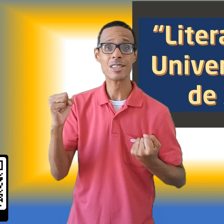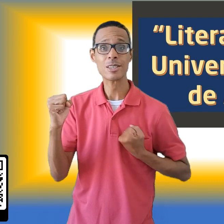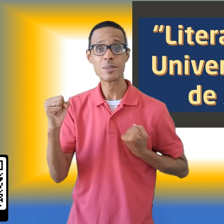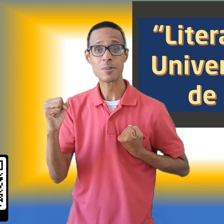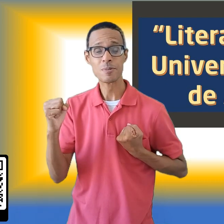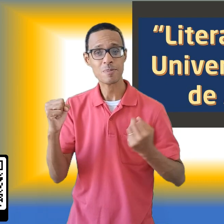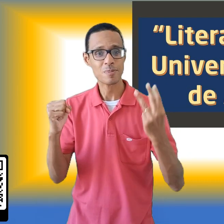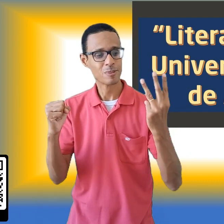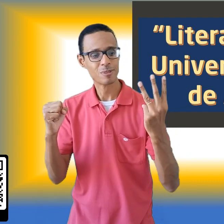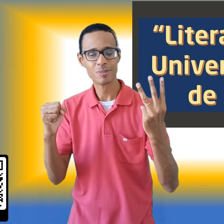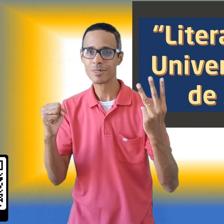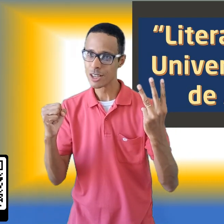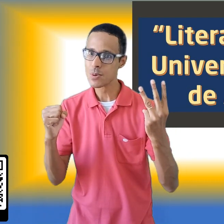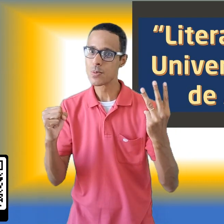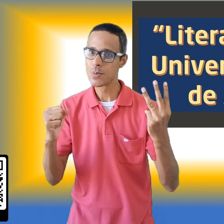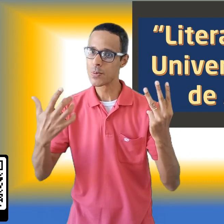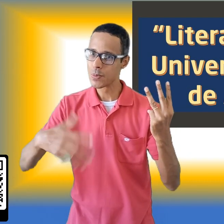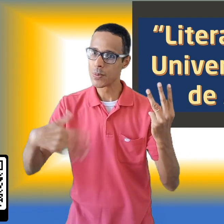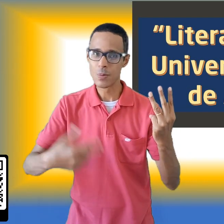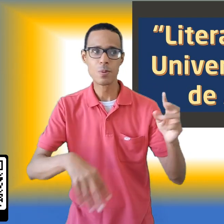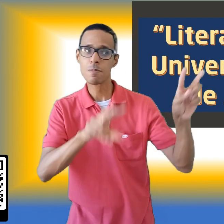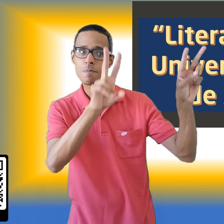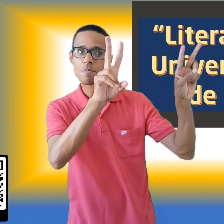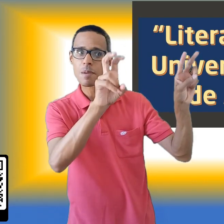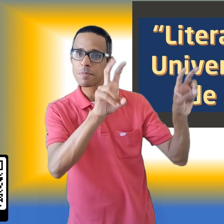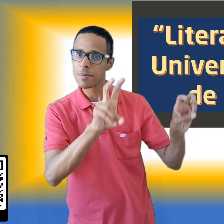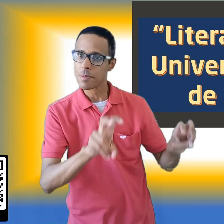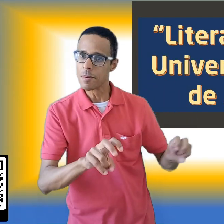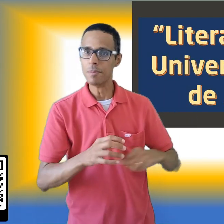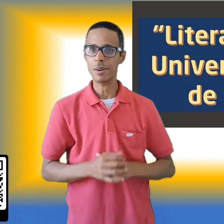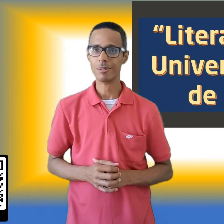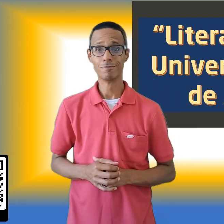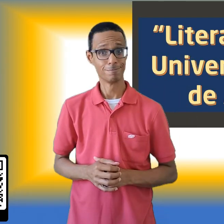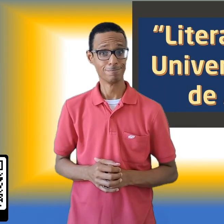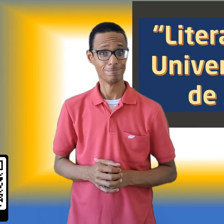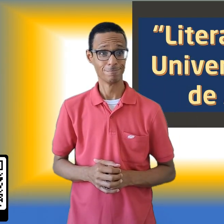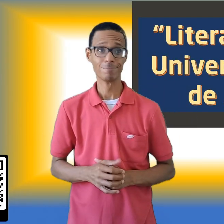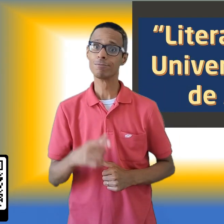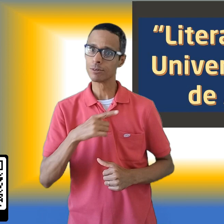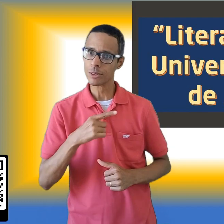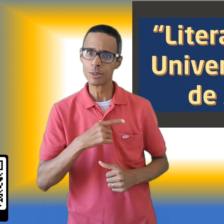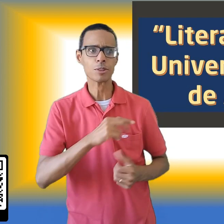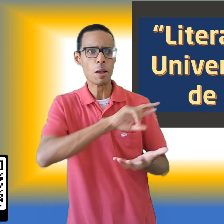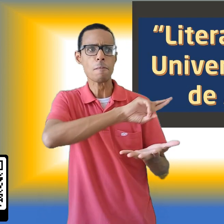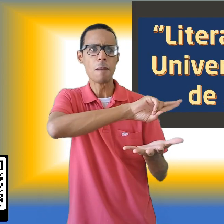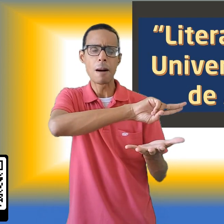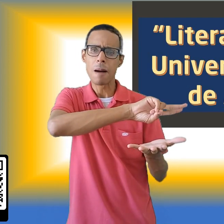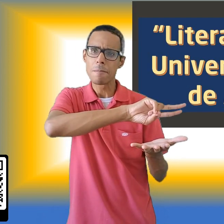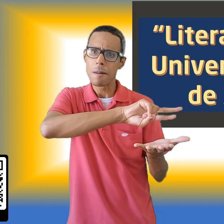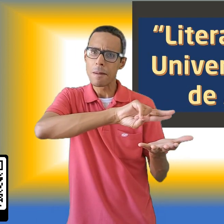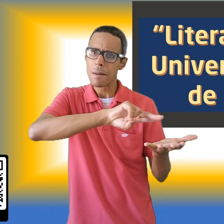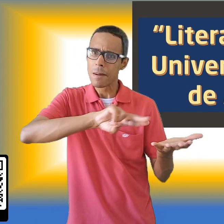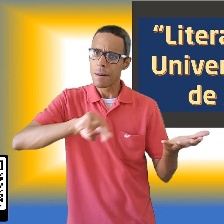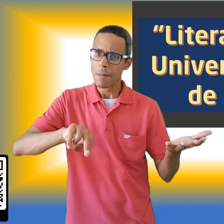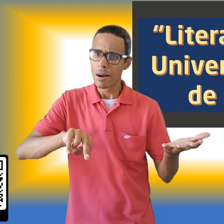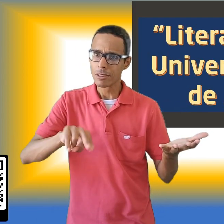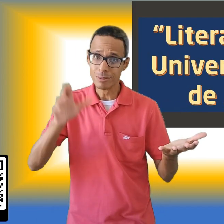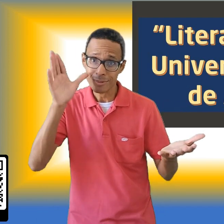você. Este bloco apresenta a parte 3 da letra S. Para saber mais detalhes